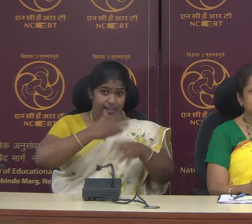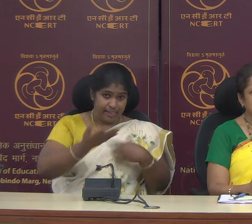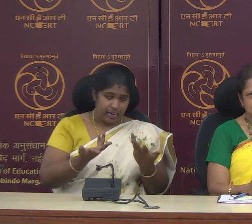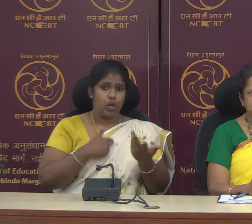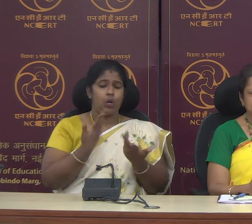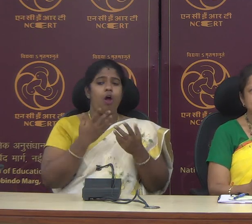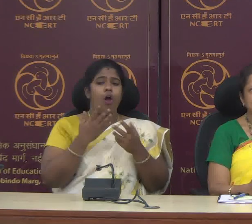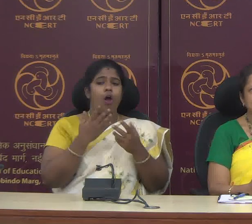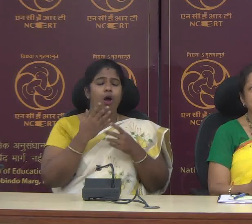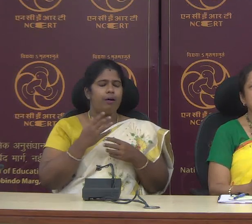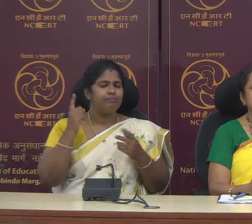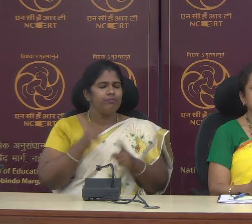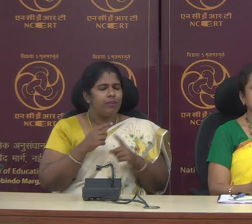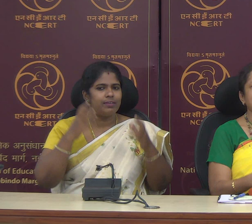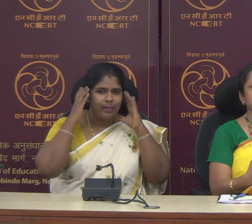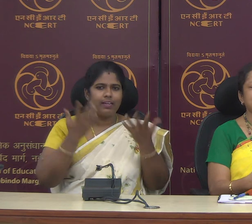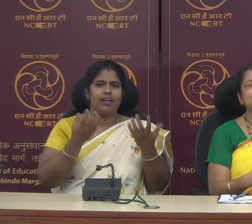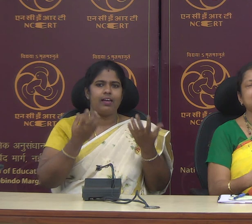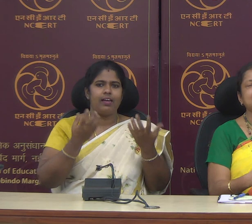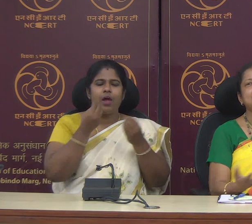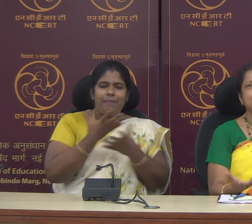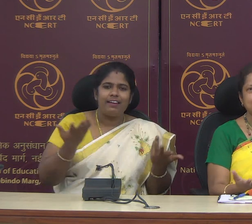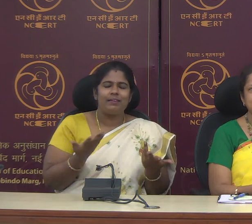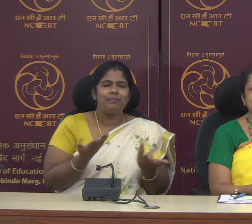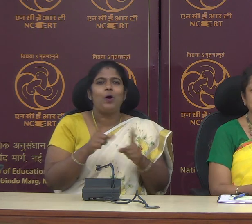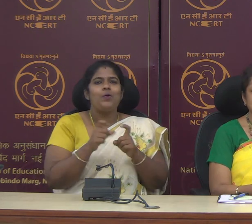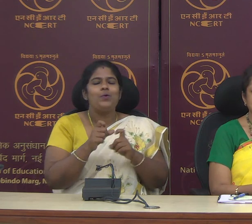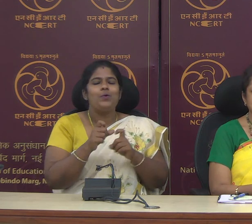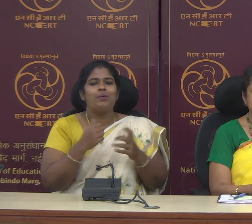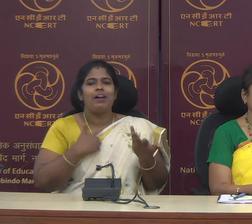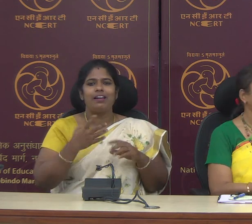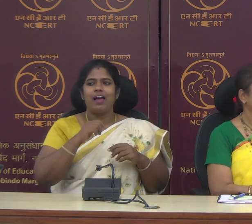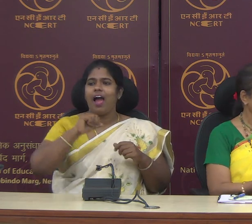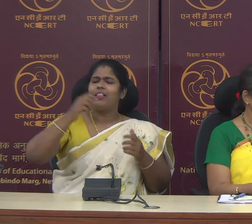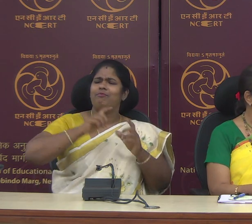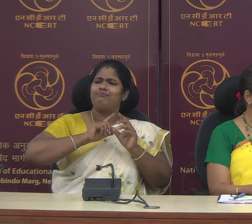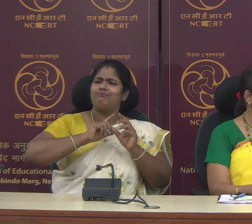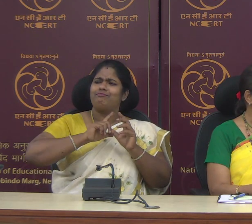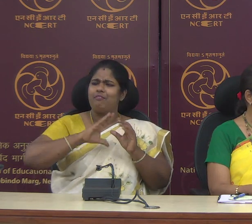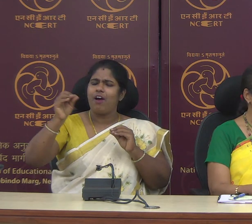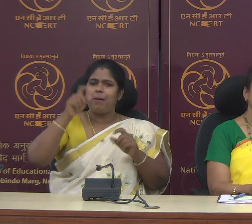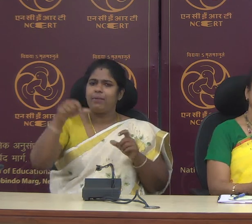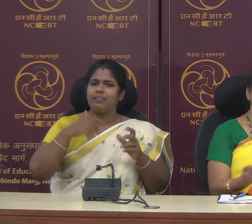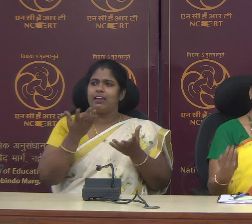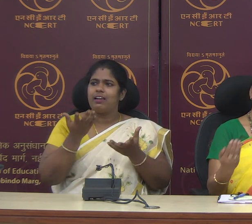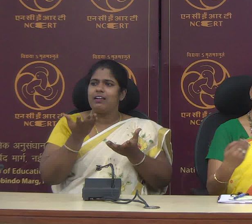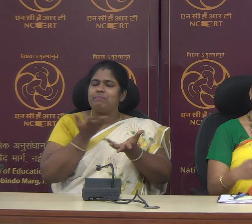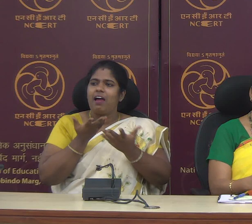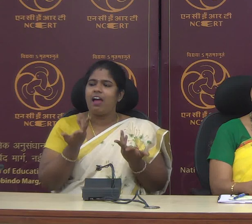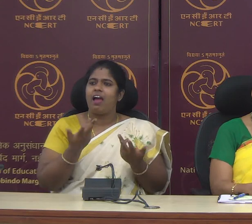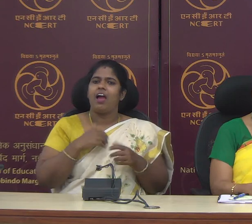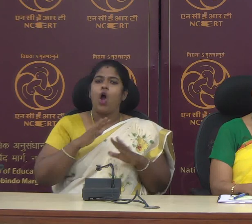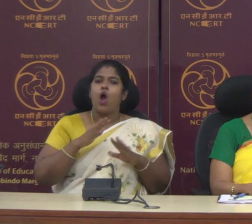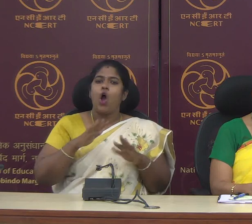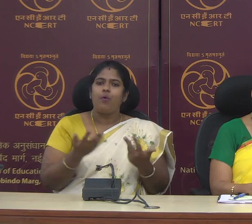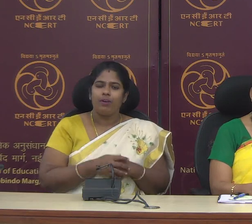रहा है, पार्टी हो रही है, तो आप क्या करेंगे, आप कैसे अपनी बात दूसरे तक पहुँचाएंगे, सांकेतिक भाषा से। या जब आप डाइविंग के